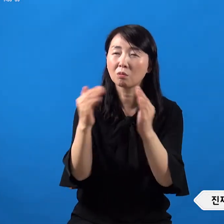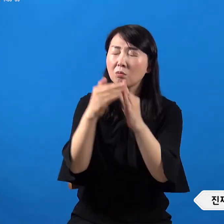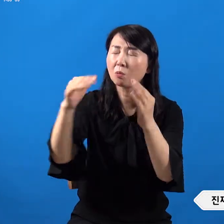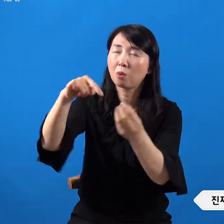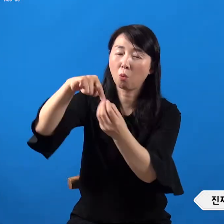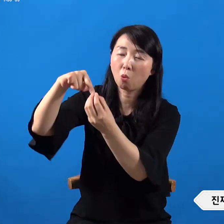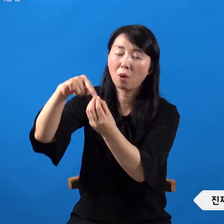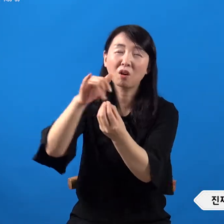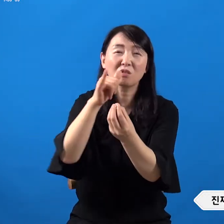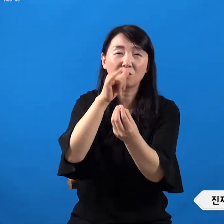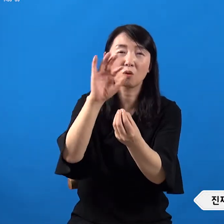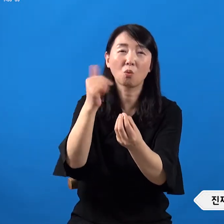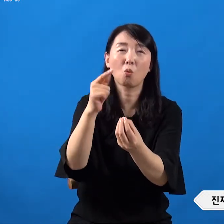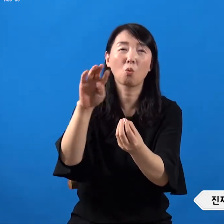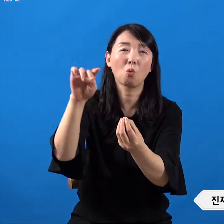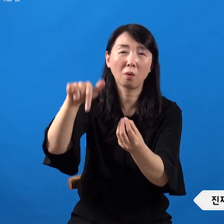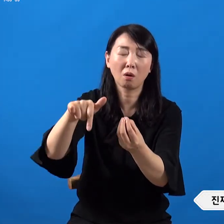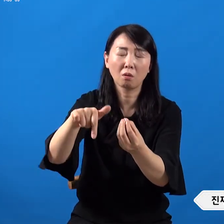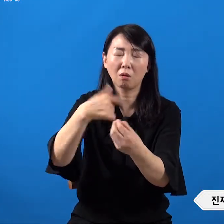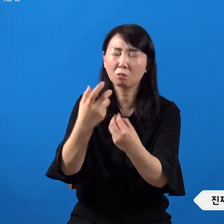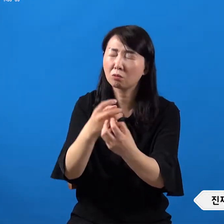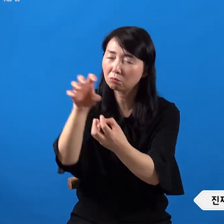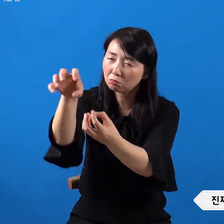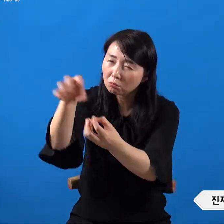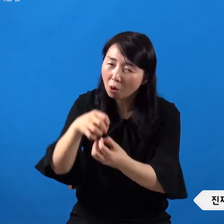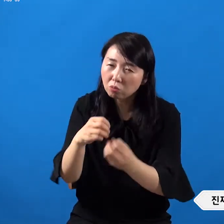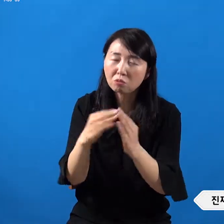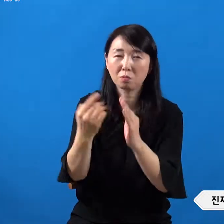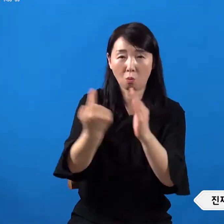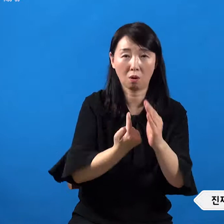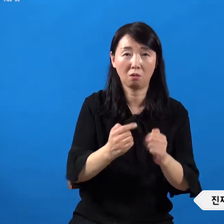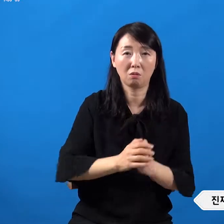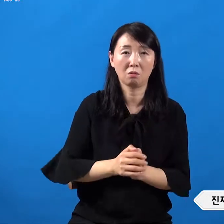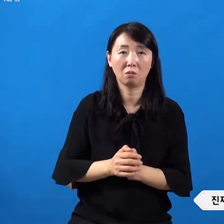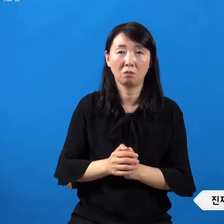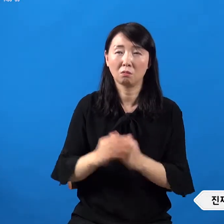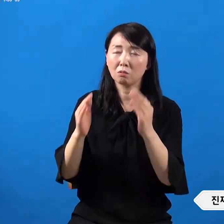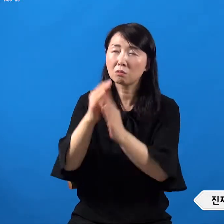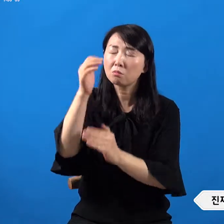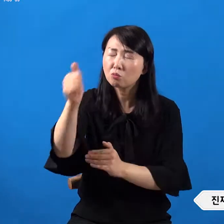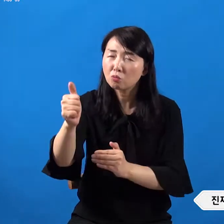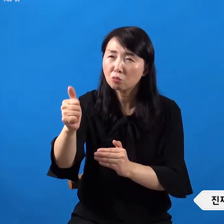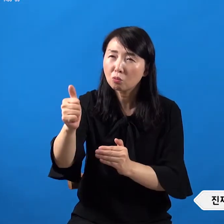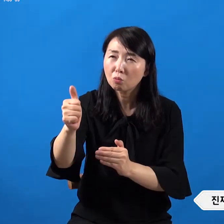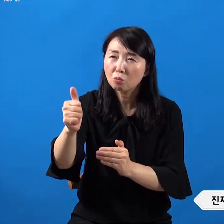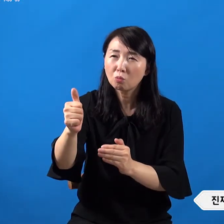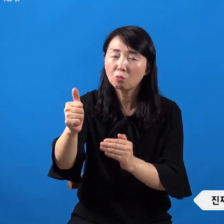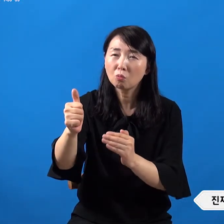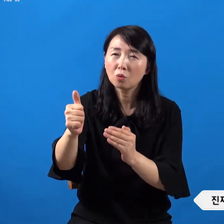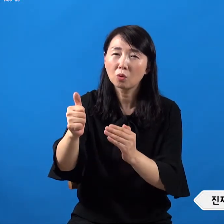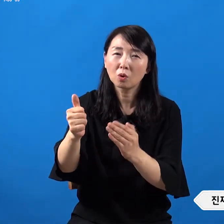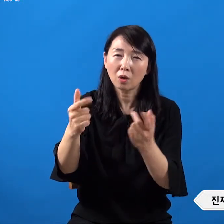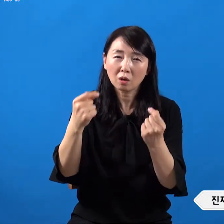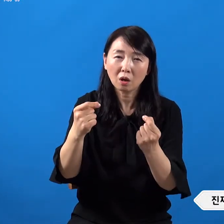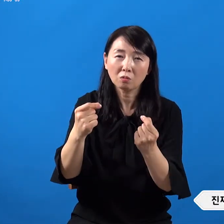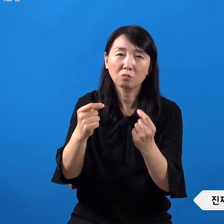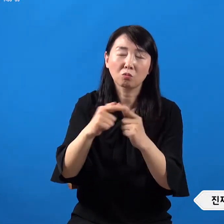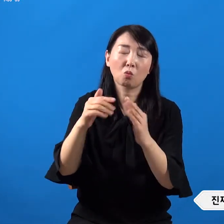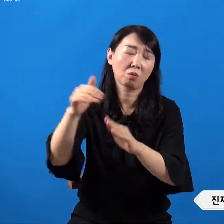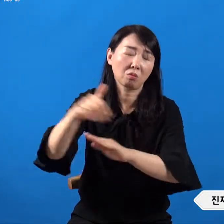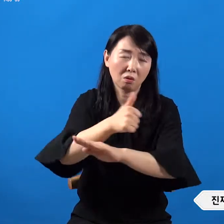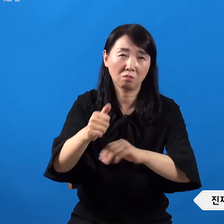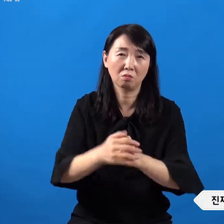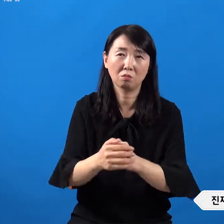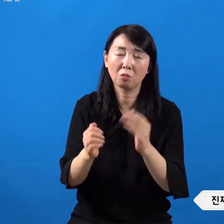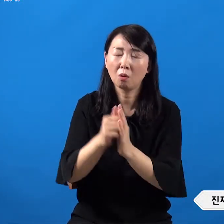하나씩 따가지고 집에 오시는 겁니다. 그 집 주인도 교인인데 새벽 기도에